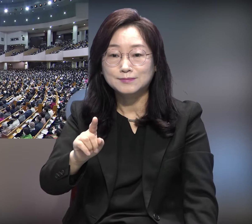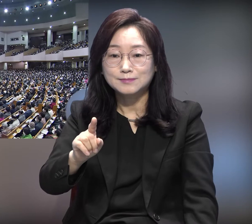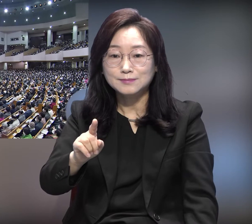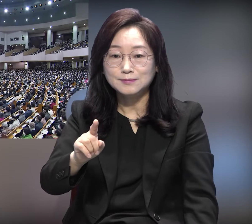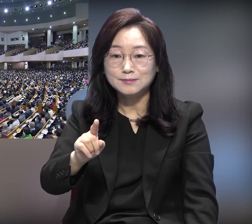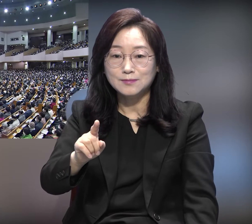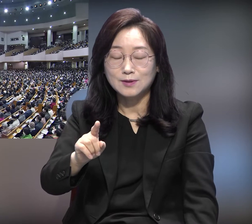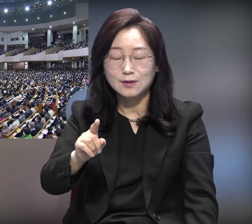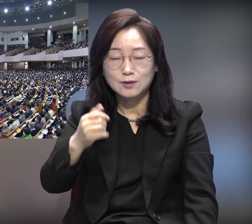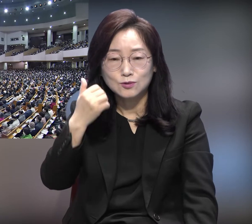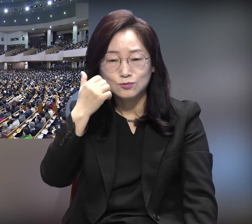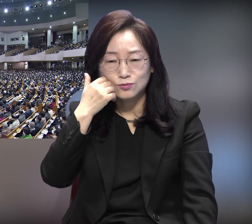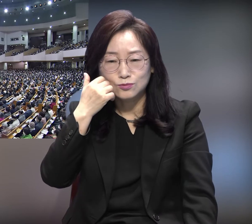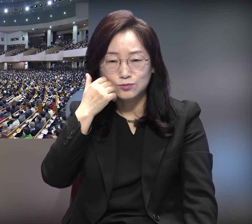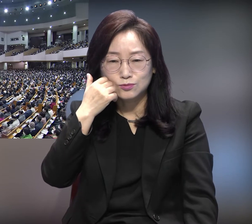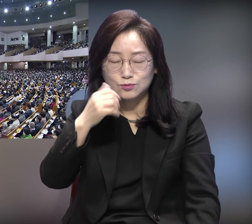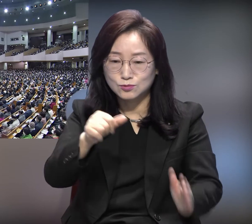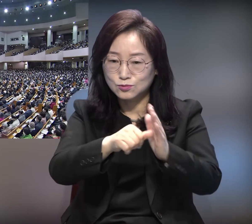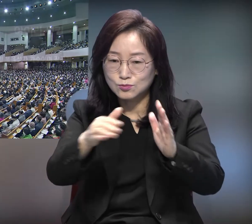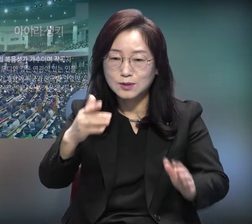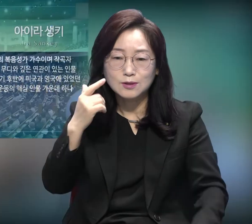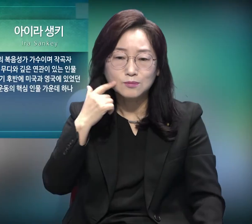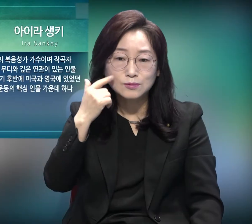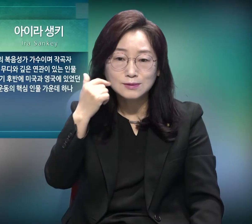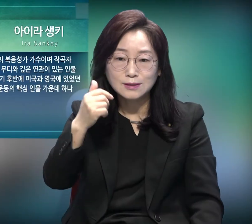디엘 무디 목사님의 동력자